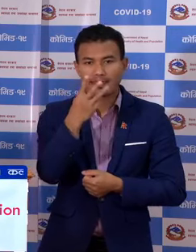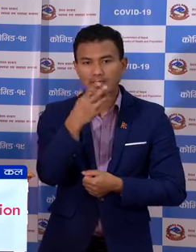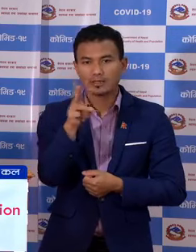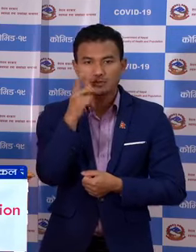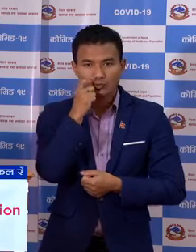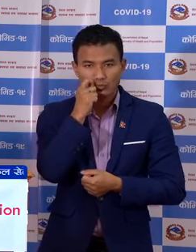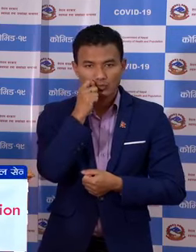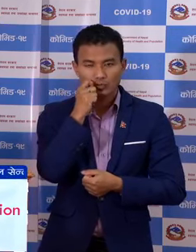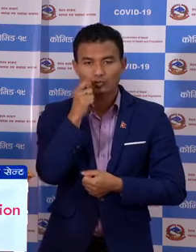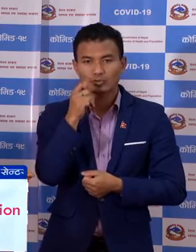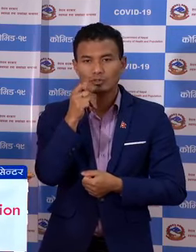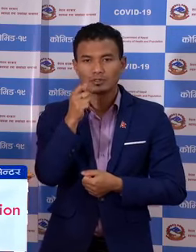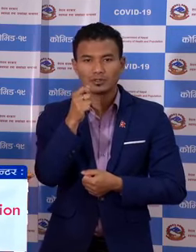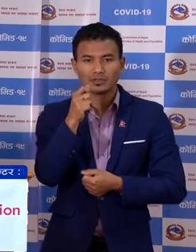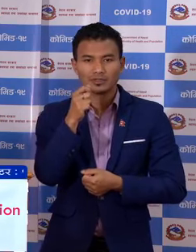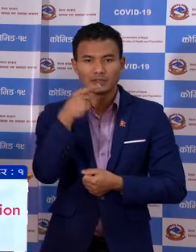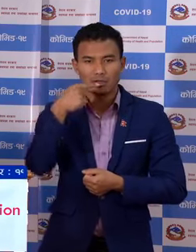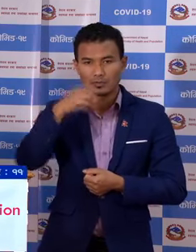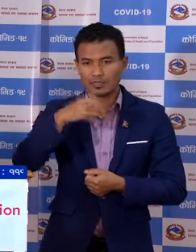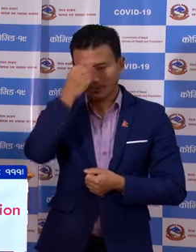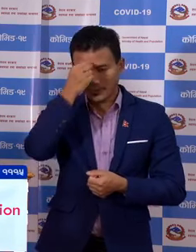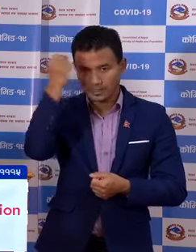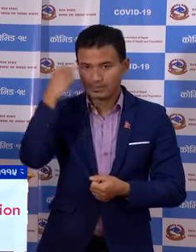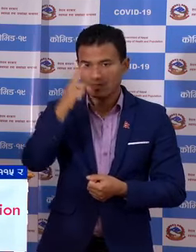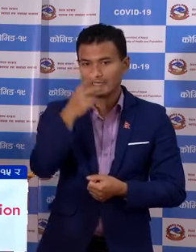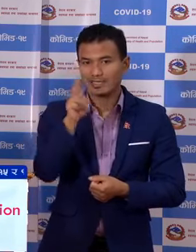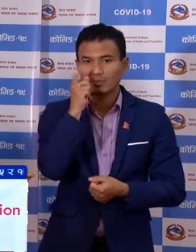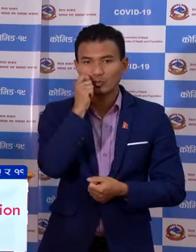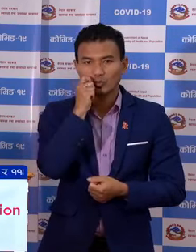पुरुष, नवलपरासी पश्चिमको 1 जना पुरुष।